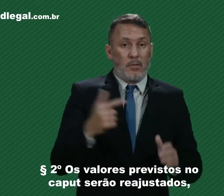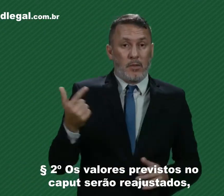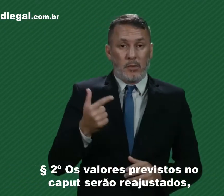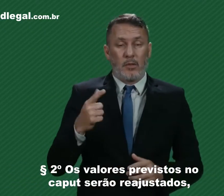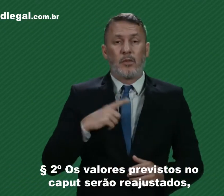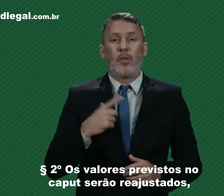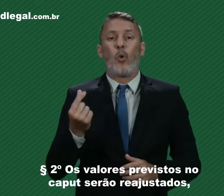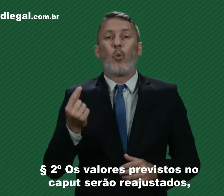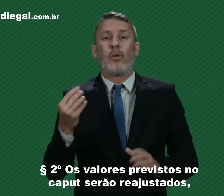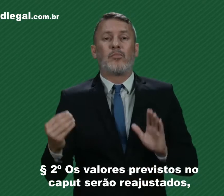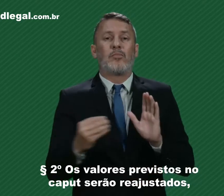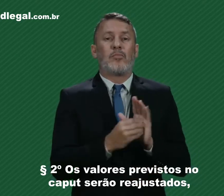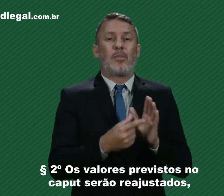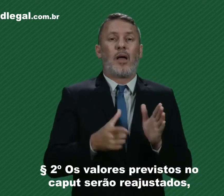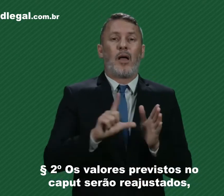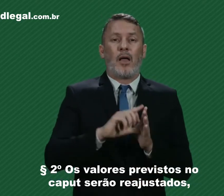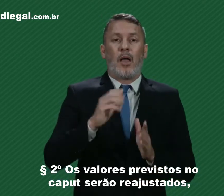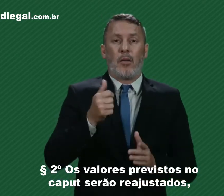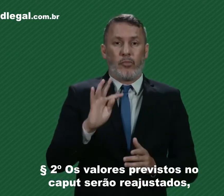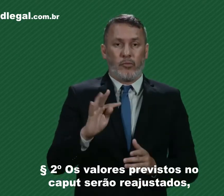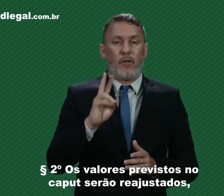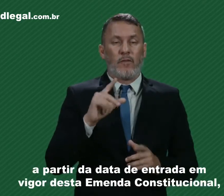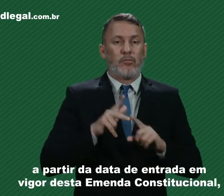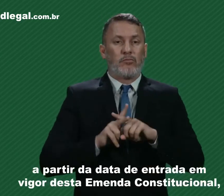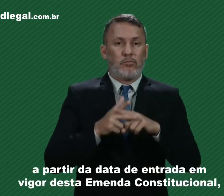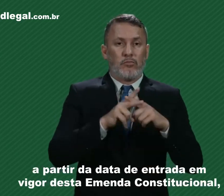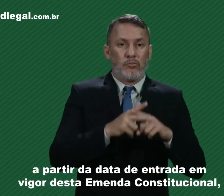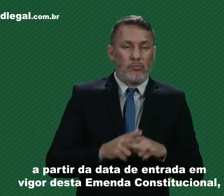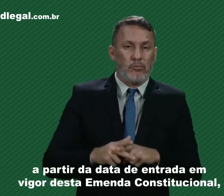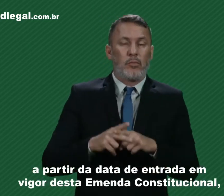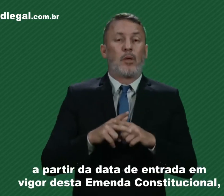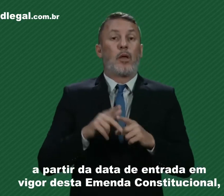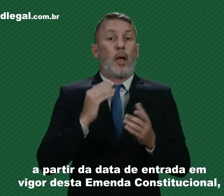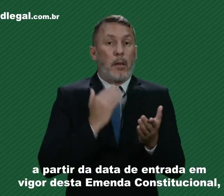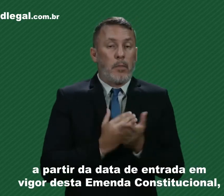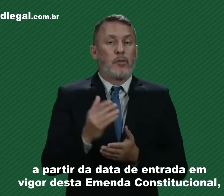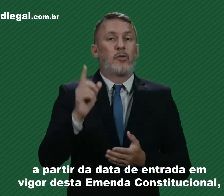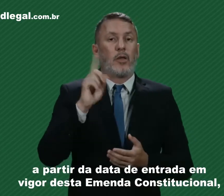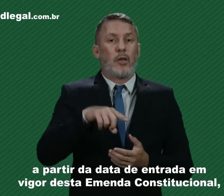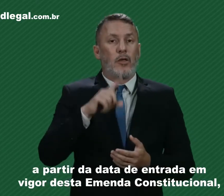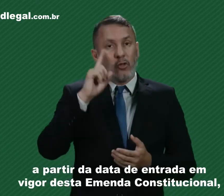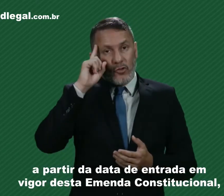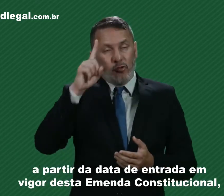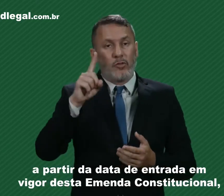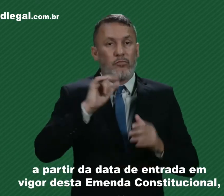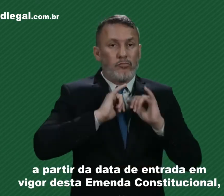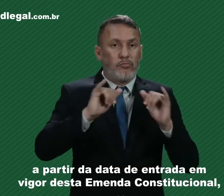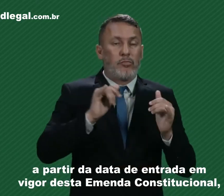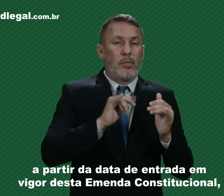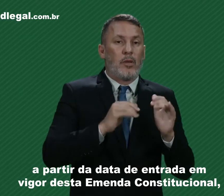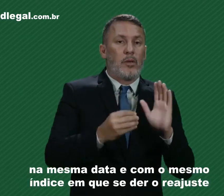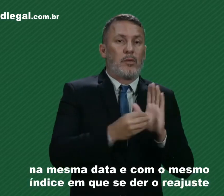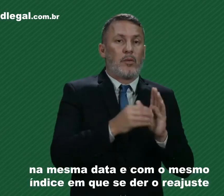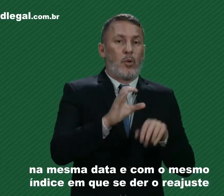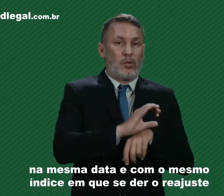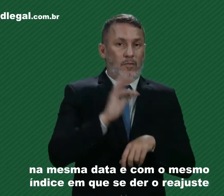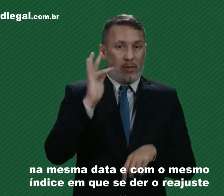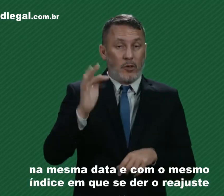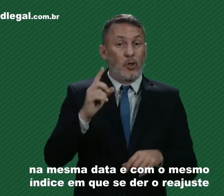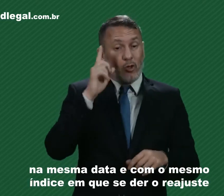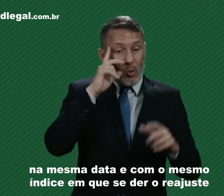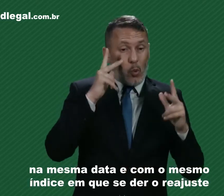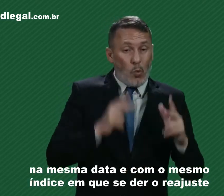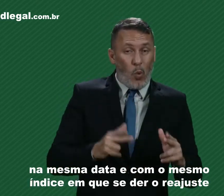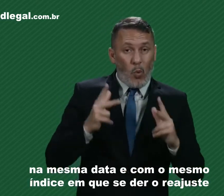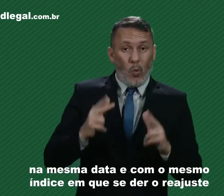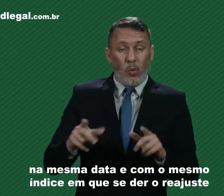Os valores previstos no caput serão reajustados a partir da data de entrada em vigor desta emenda constitucional, na mesma